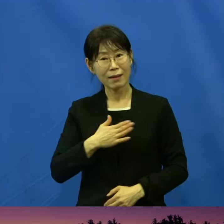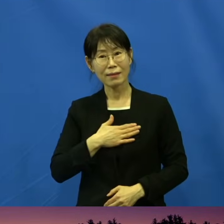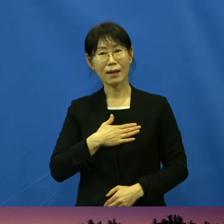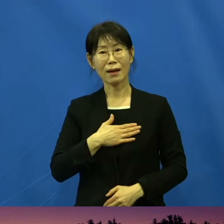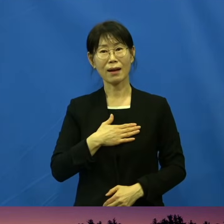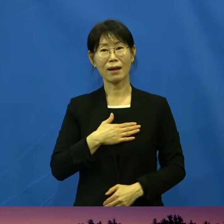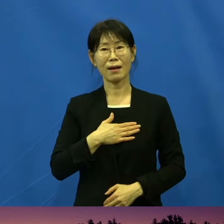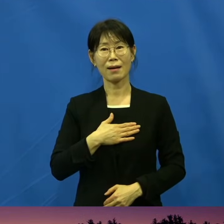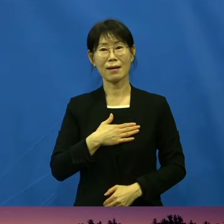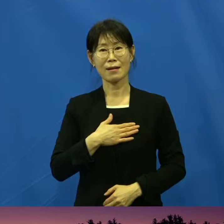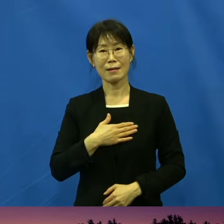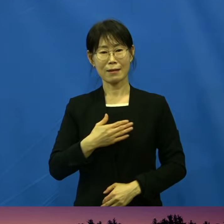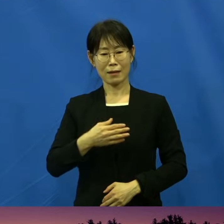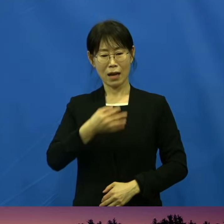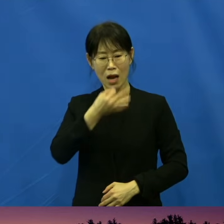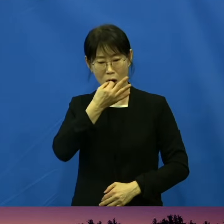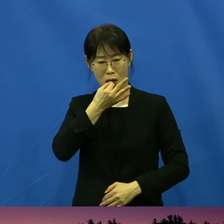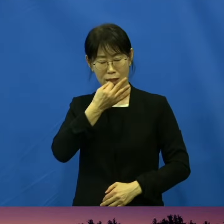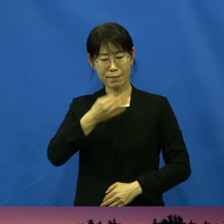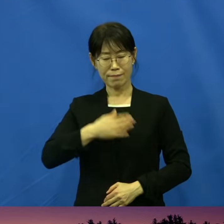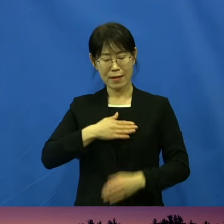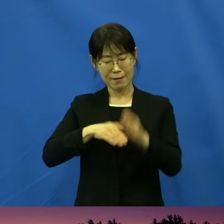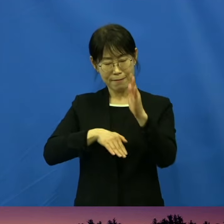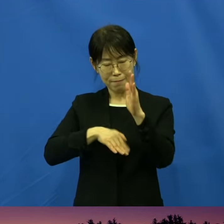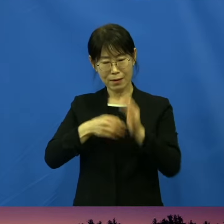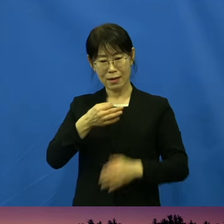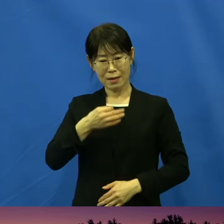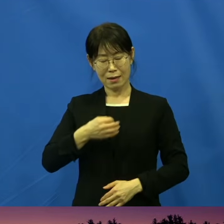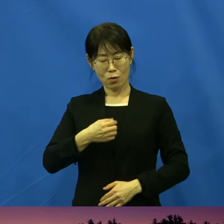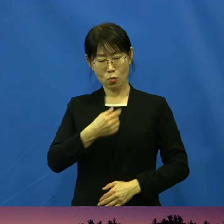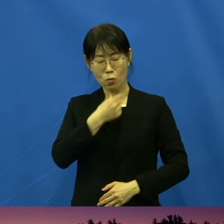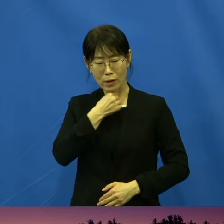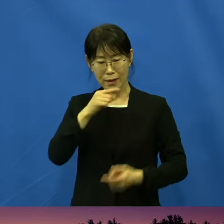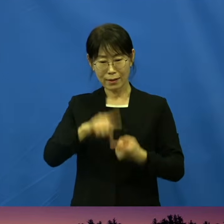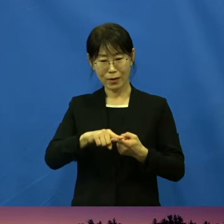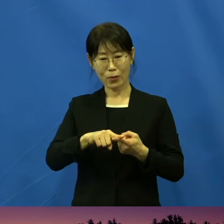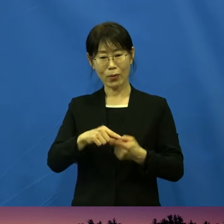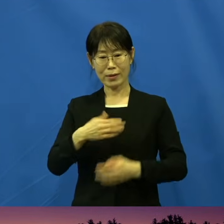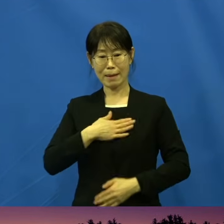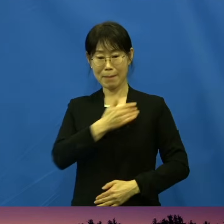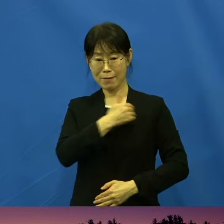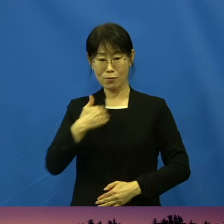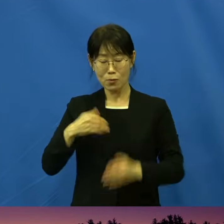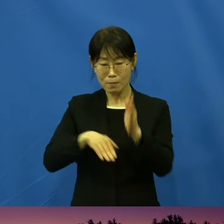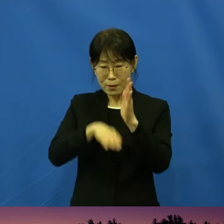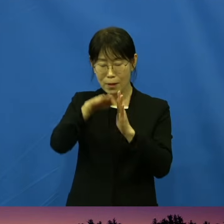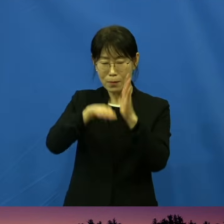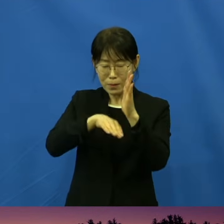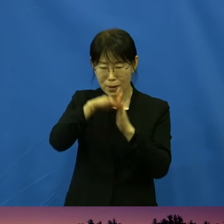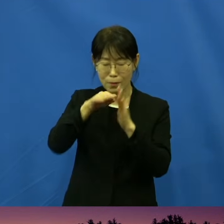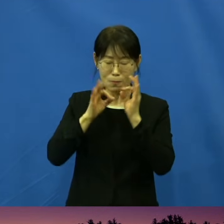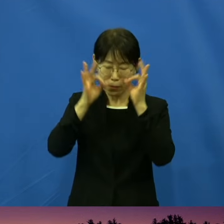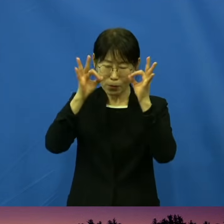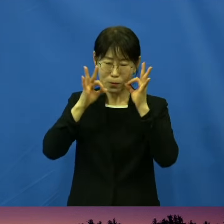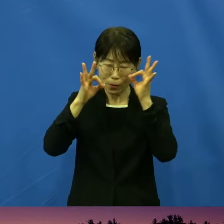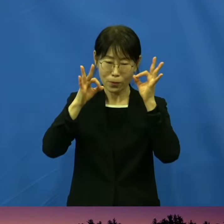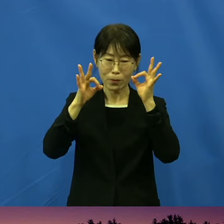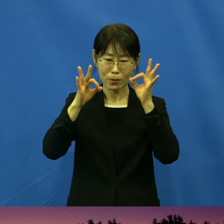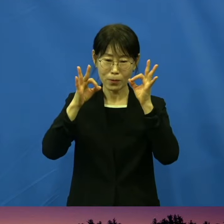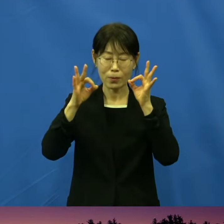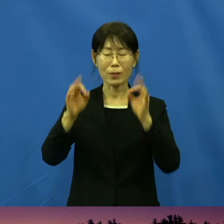죽고 사는 길을 찾는 거죠. 그죠? 끊임없이 내 자존심을 만족시켜주고 내 자아를